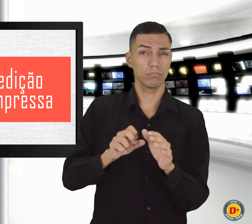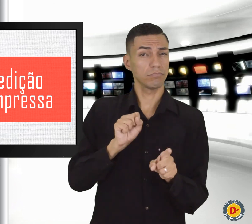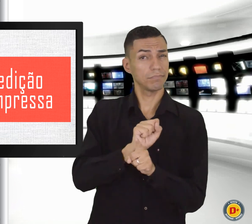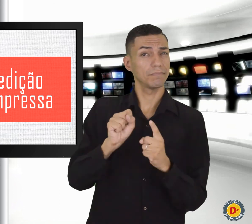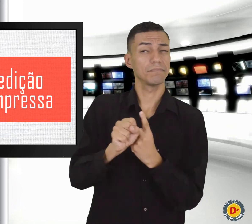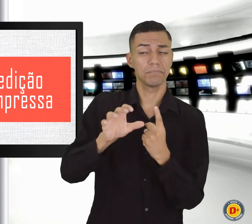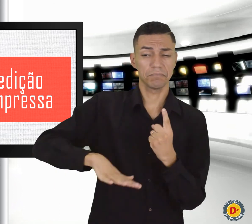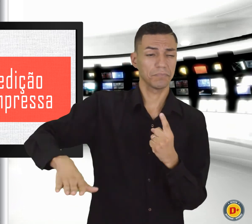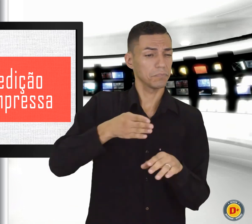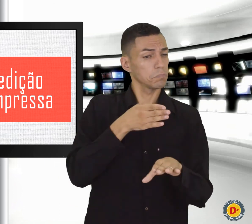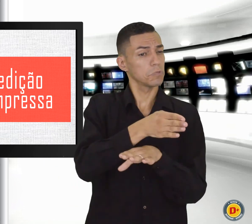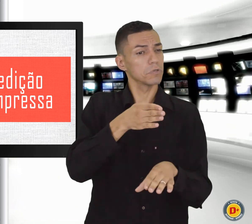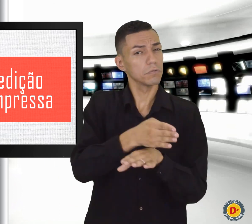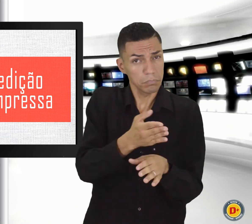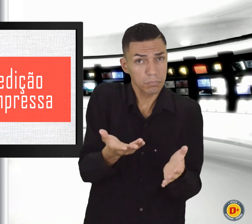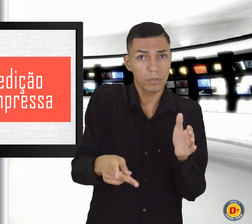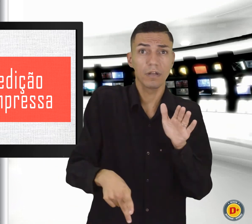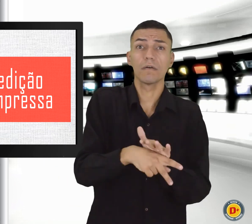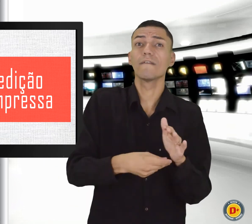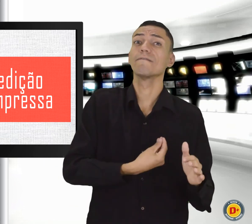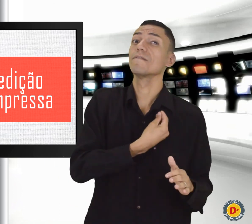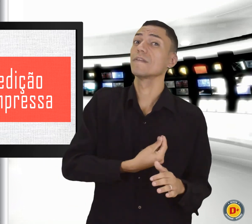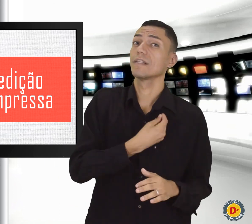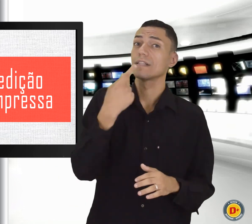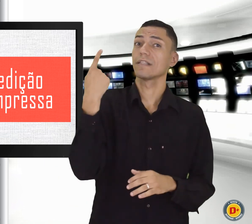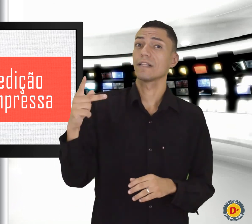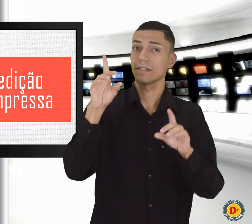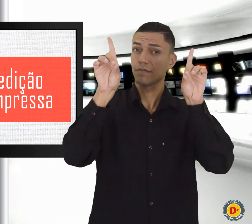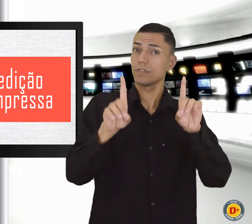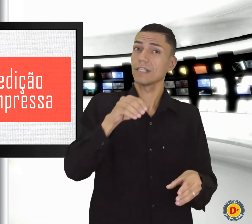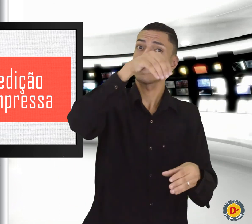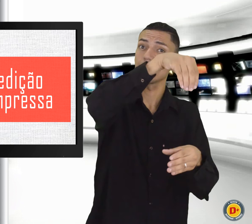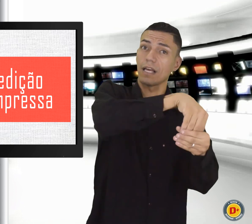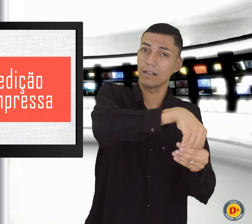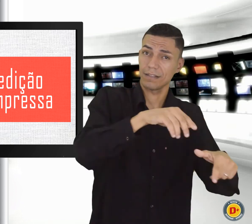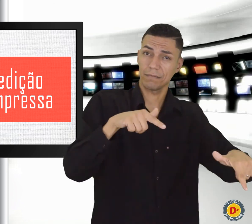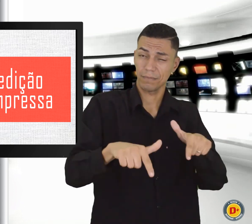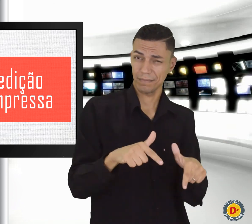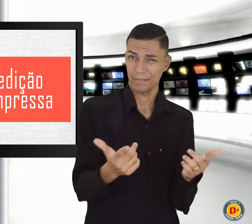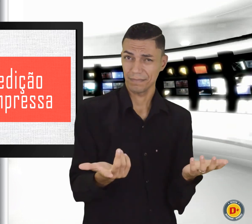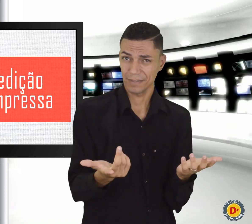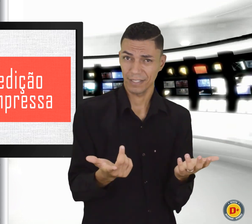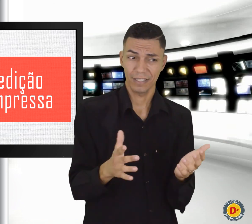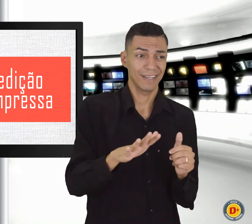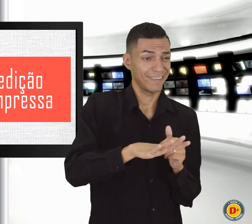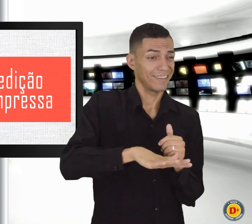da metodologia do emprego apoiado precisará de parceiros entre os diversos órgãos e